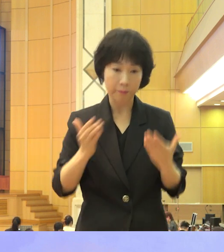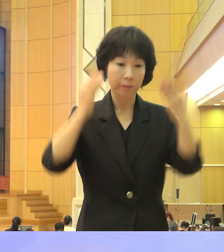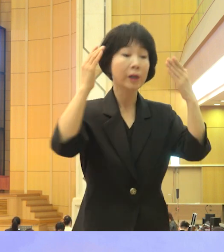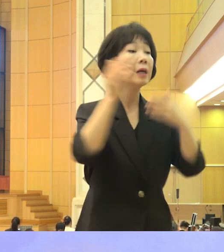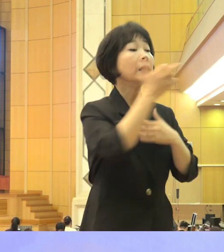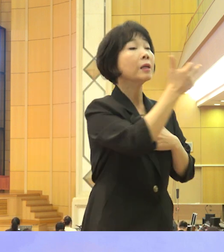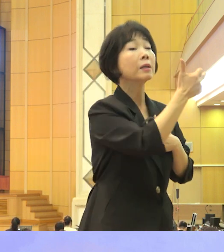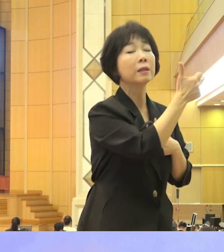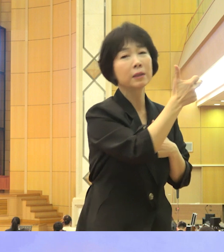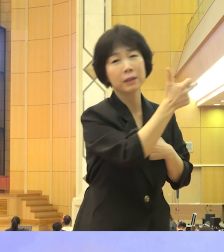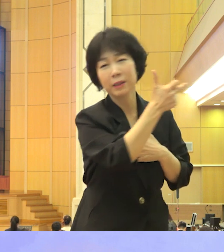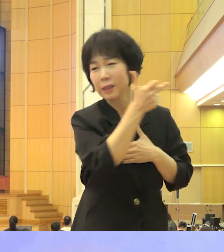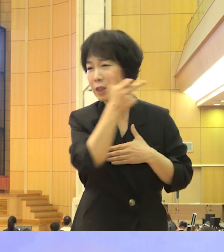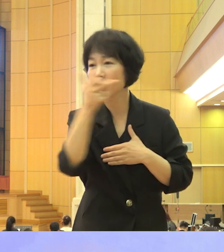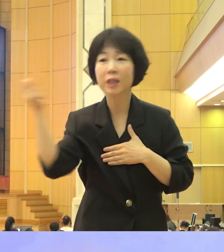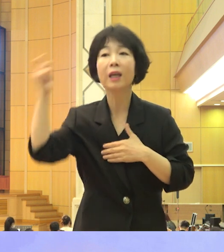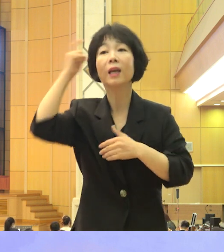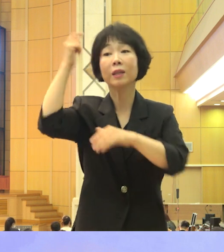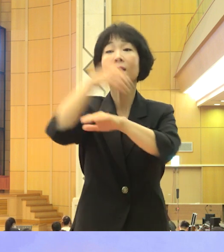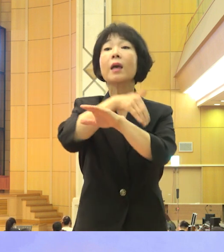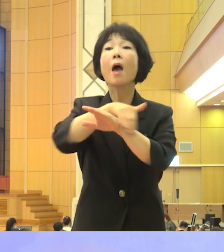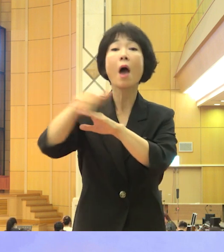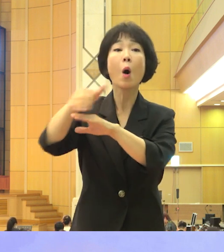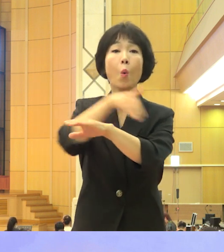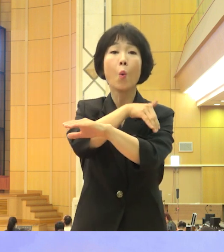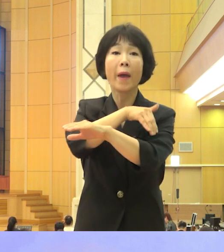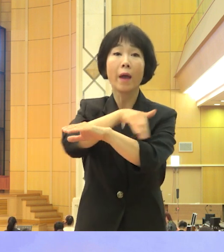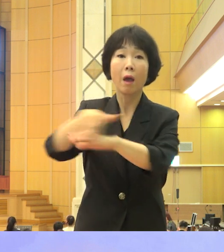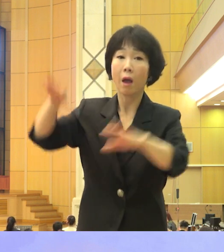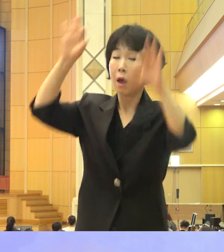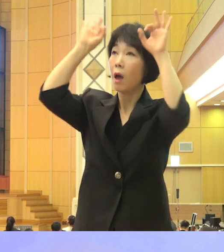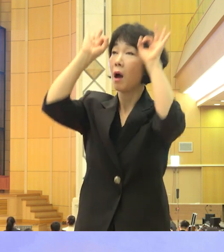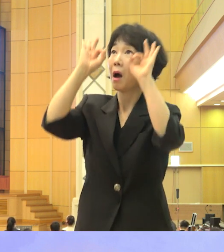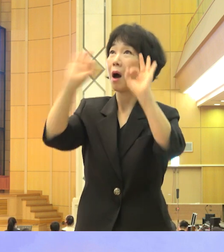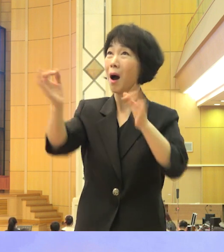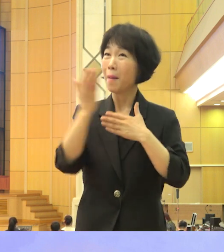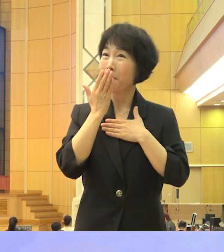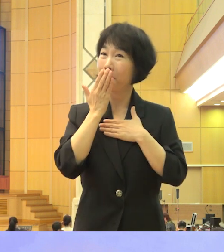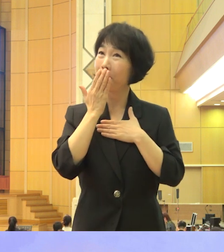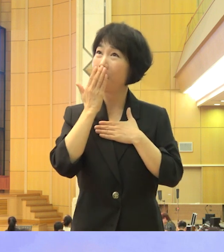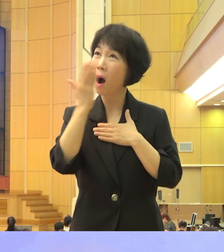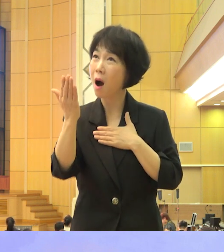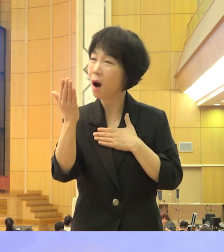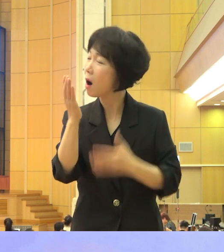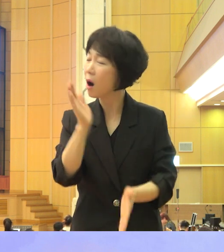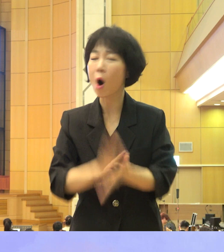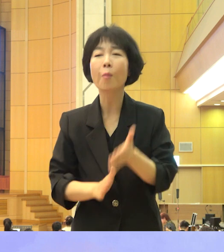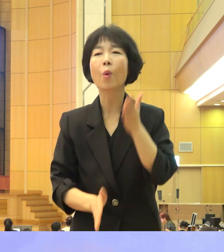없고 크신 계획 다 볼